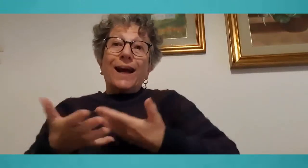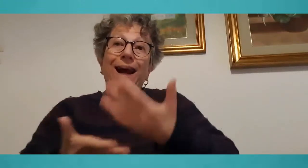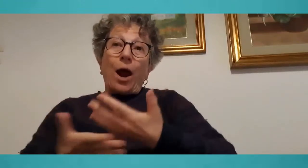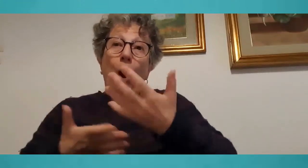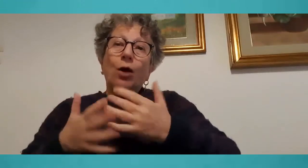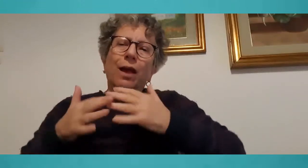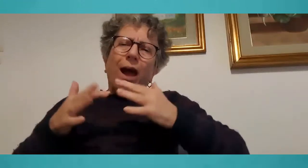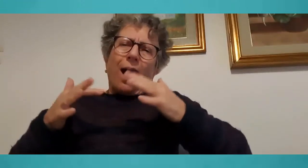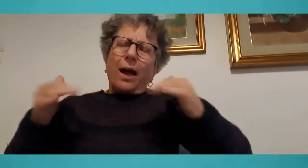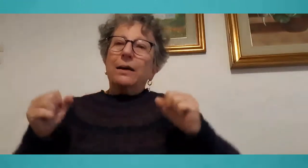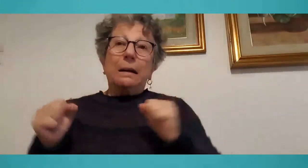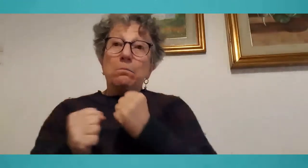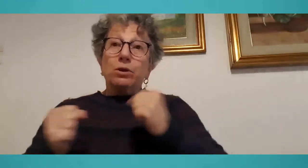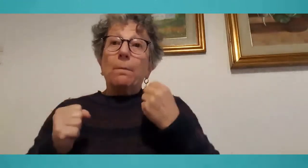Ora con